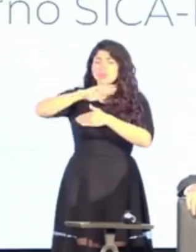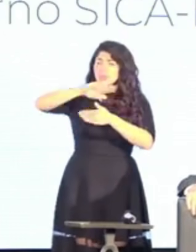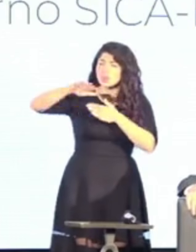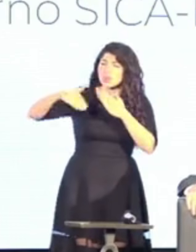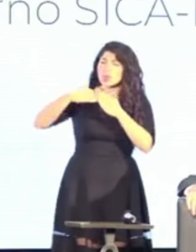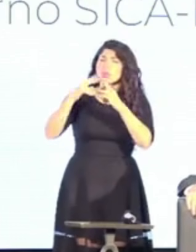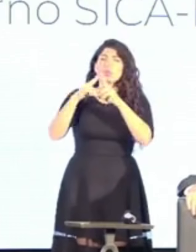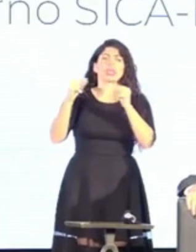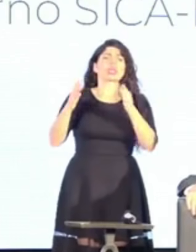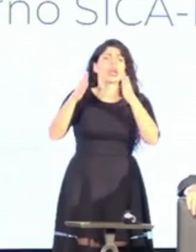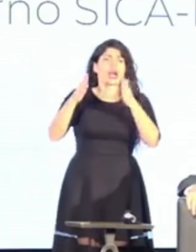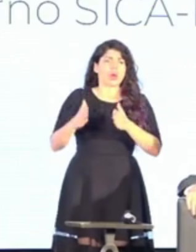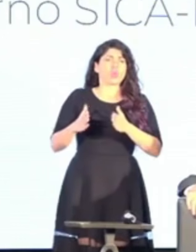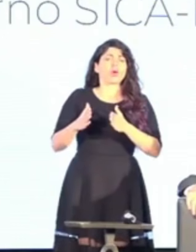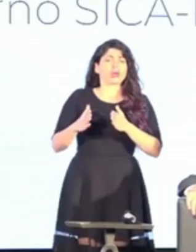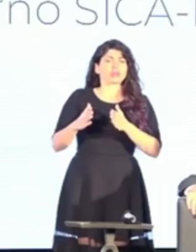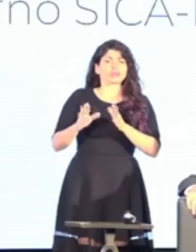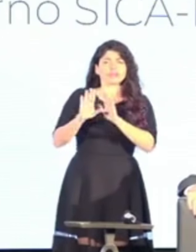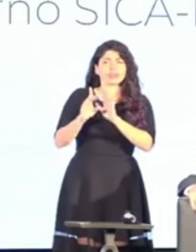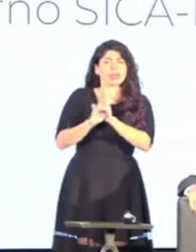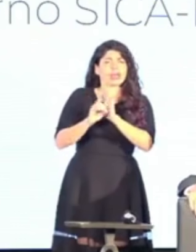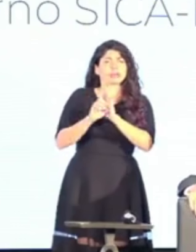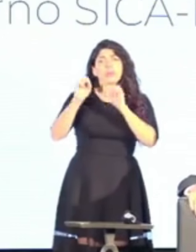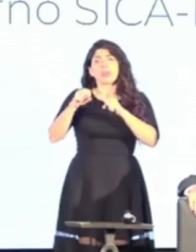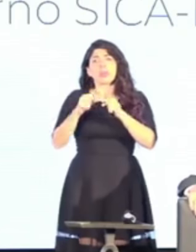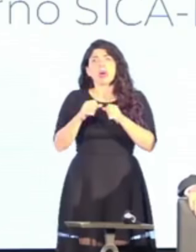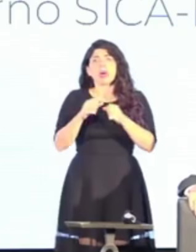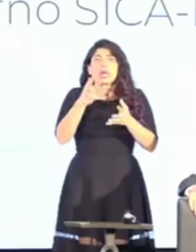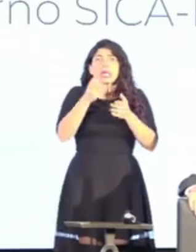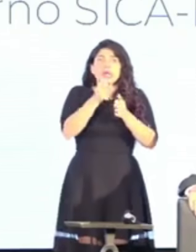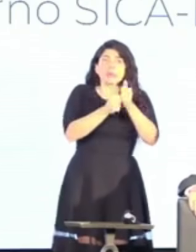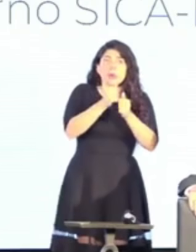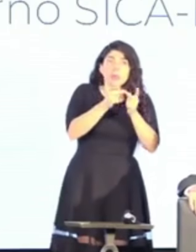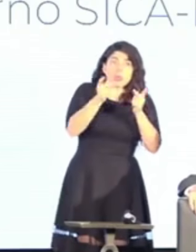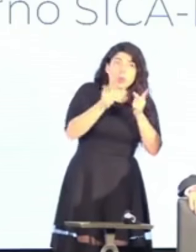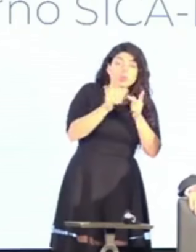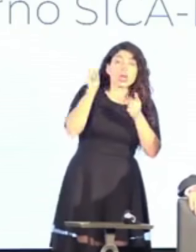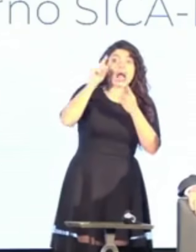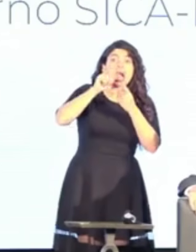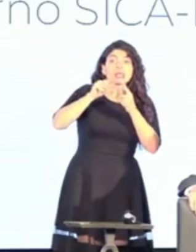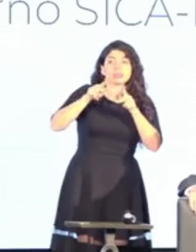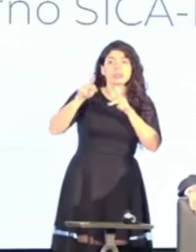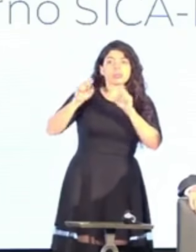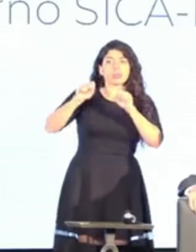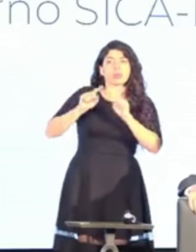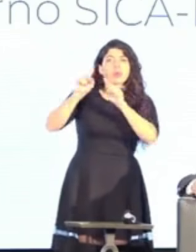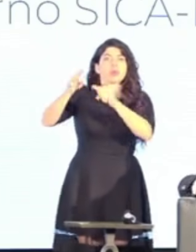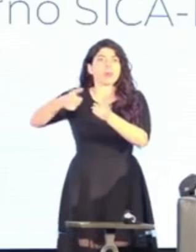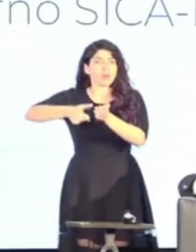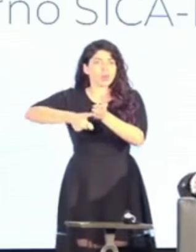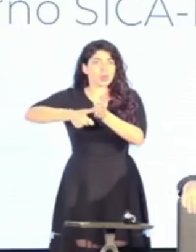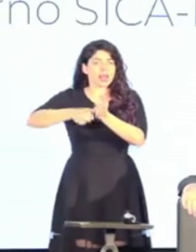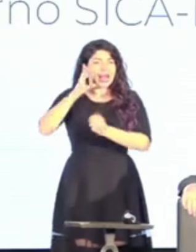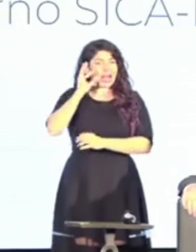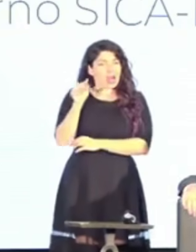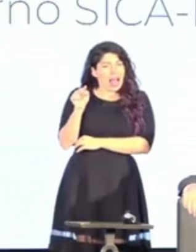los nicaragüenses desde el aspirar a un puesto hasta la hora de ir a votar. Creería yo, y ahí es